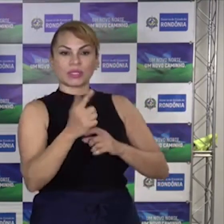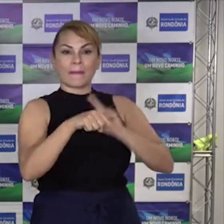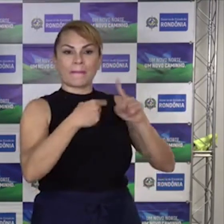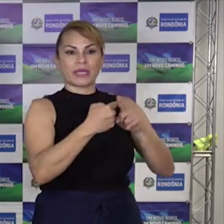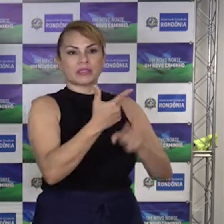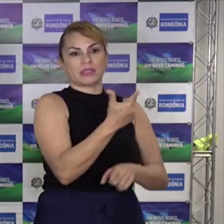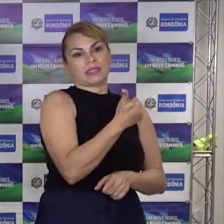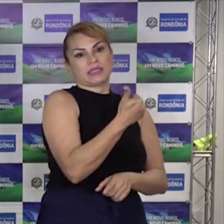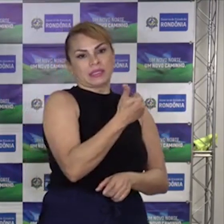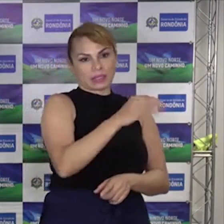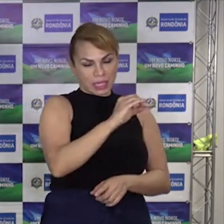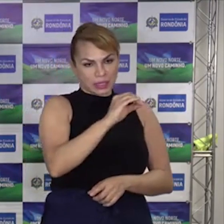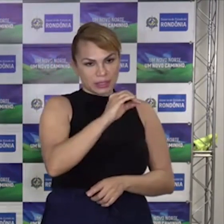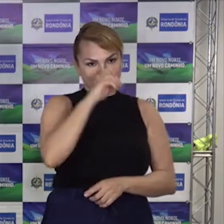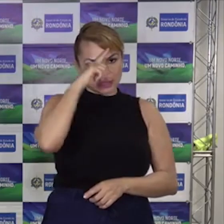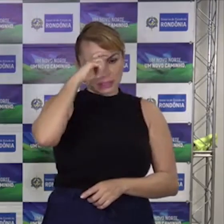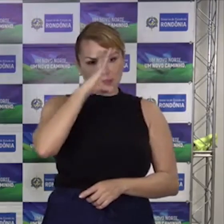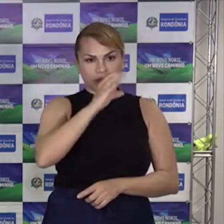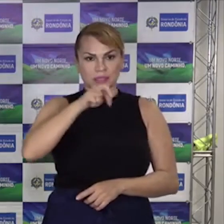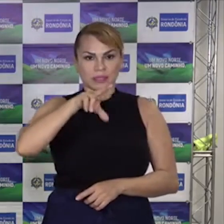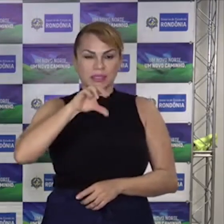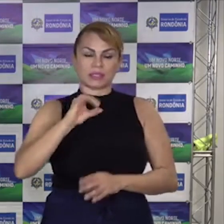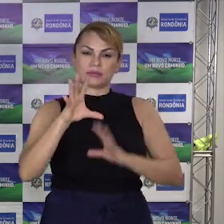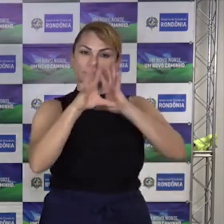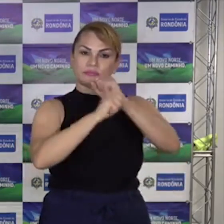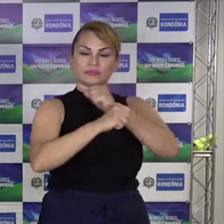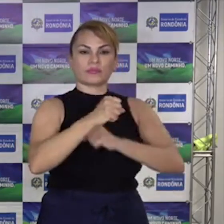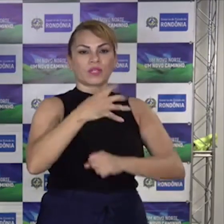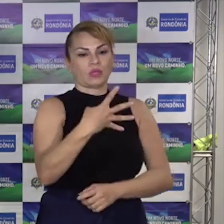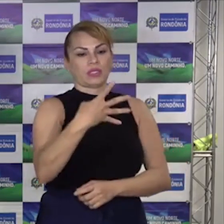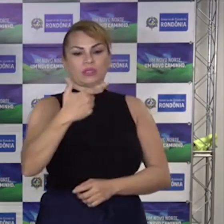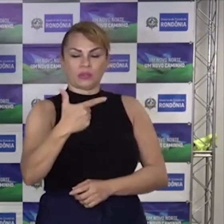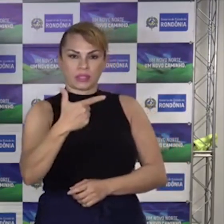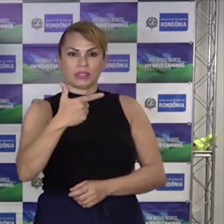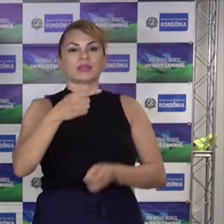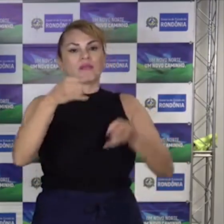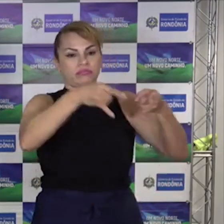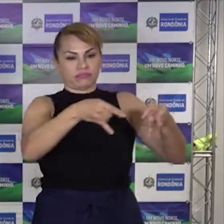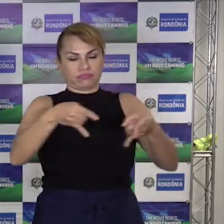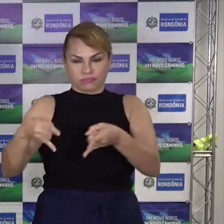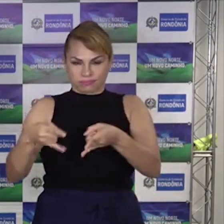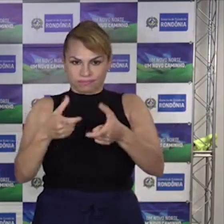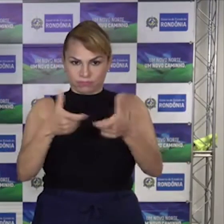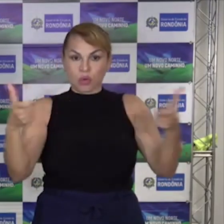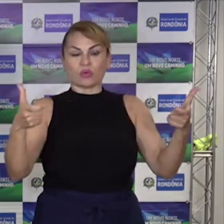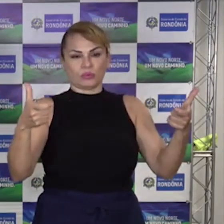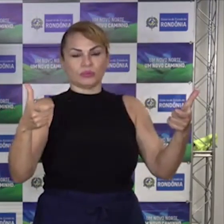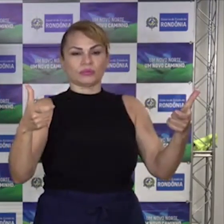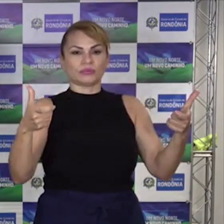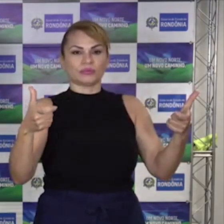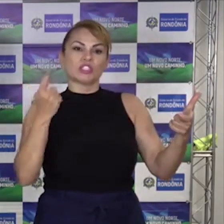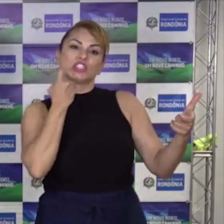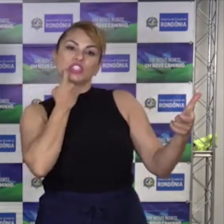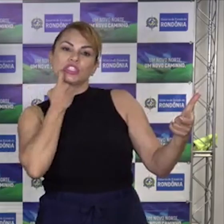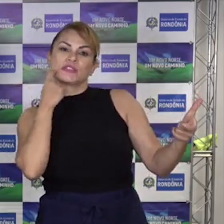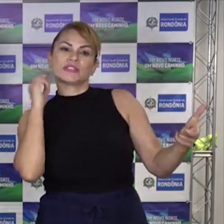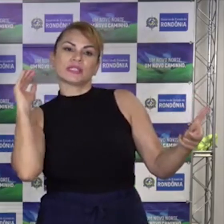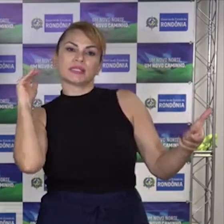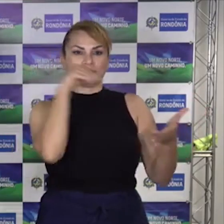32 e mais 10 leitos no cérebro 42 leitos de UTI aumentados